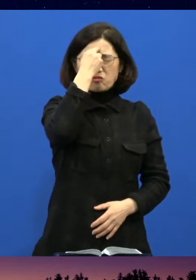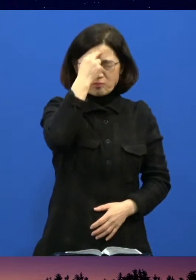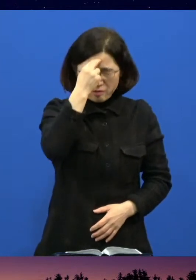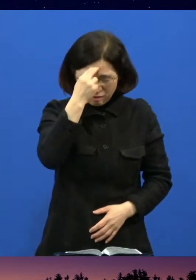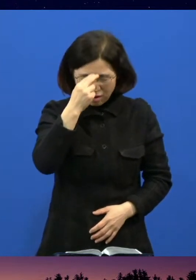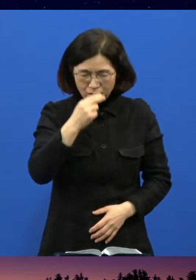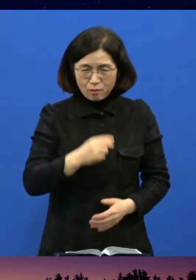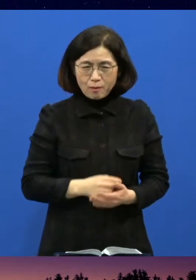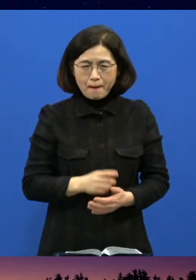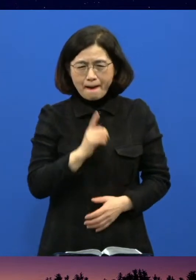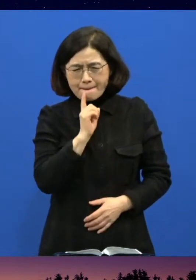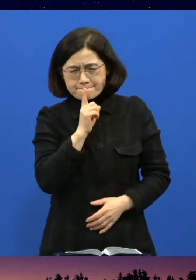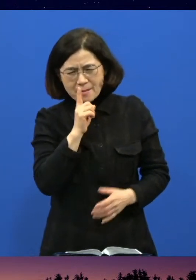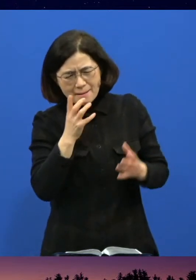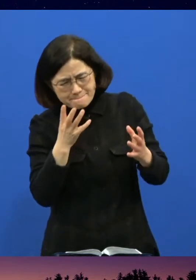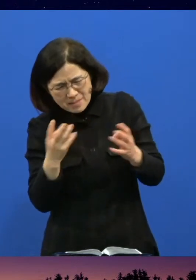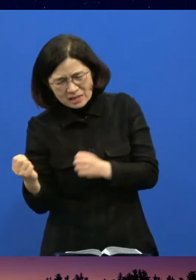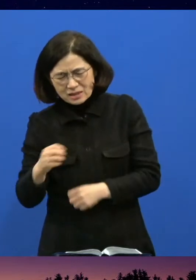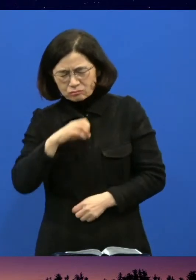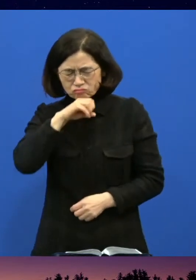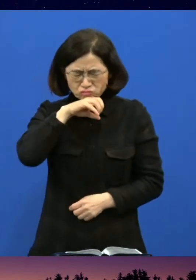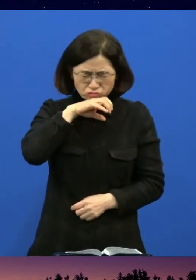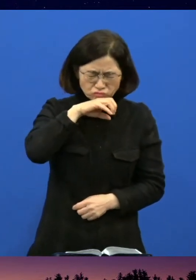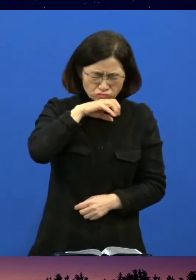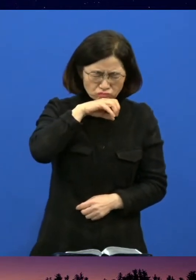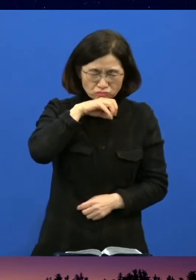자꾸 말을 막 하는 거죠.